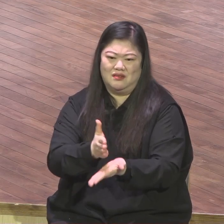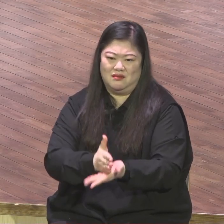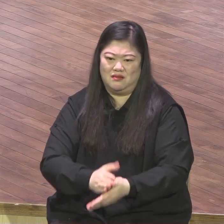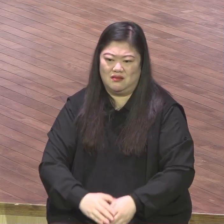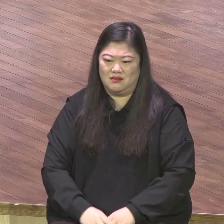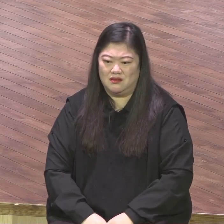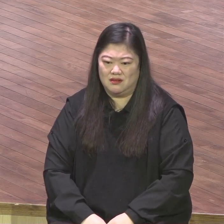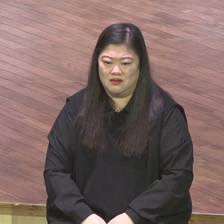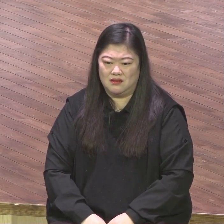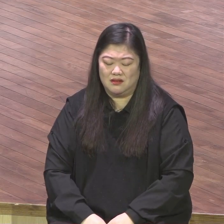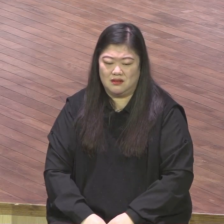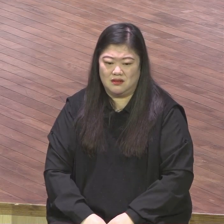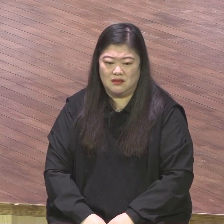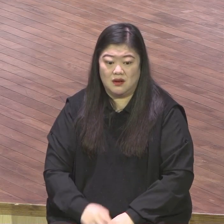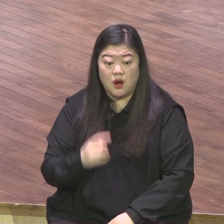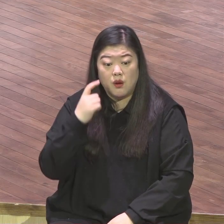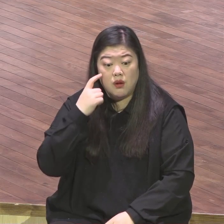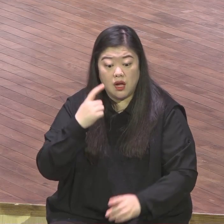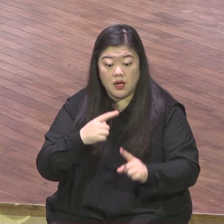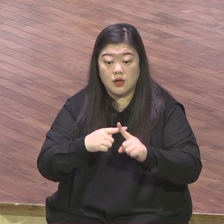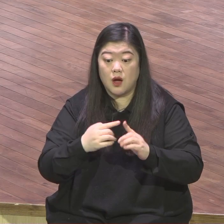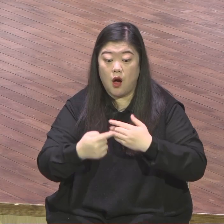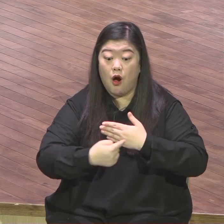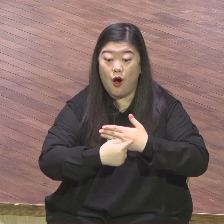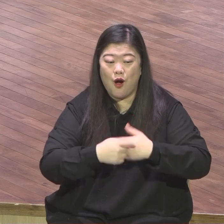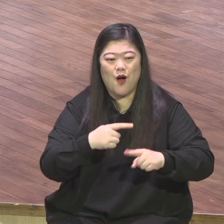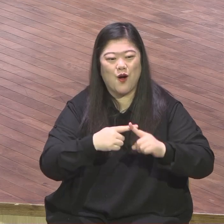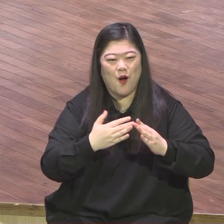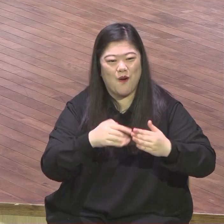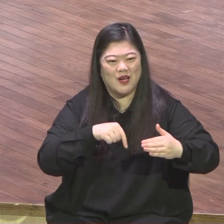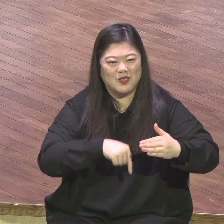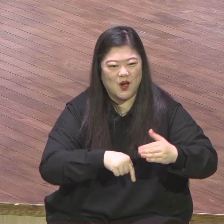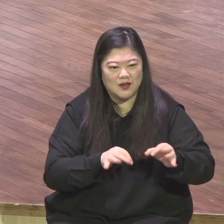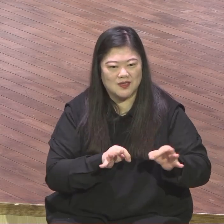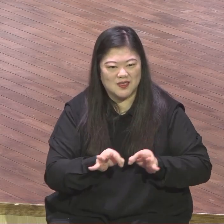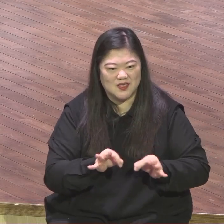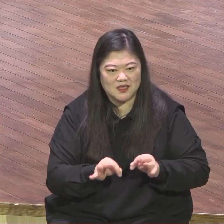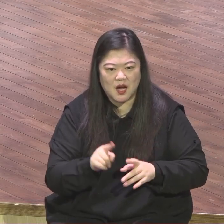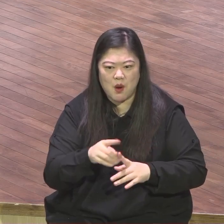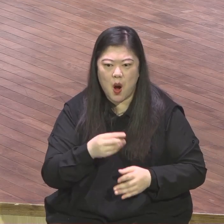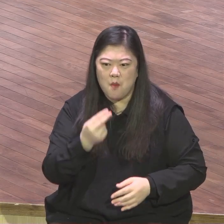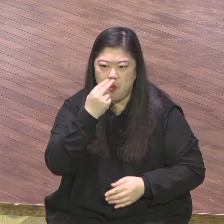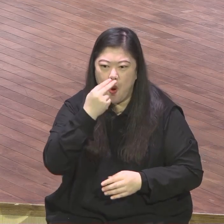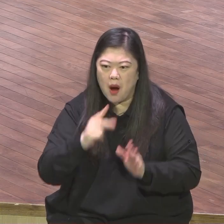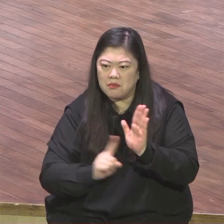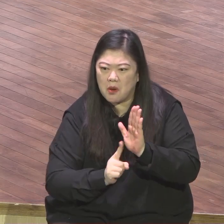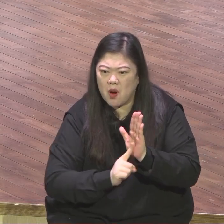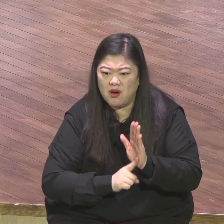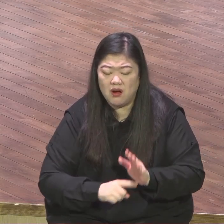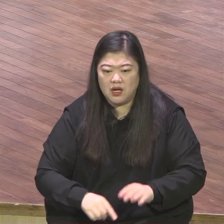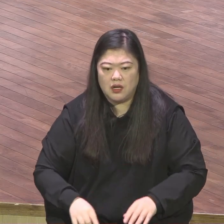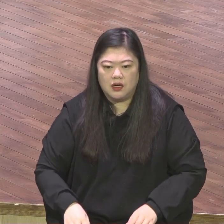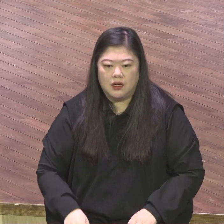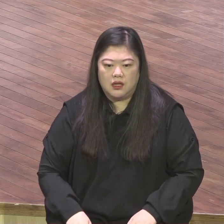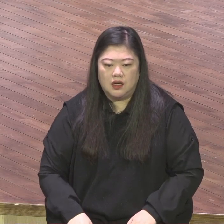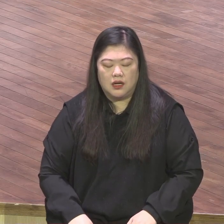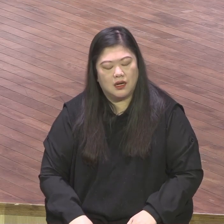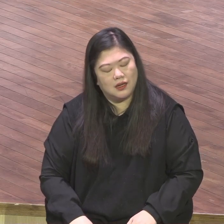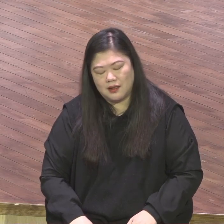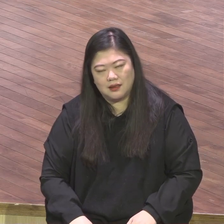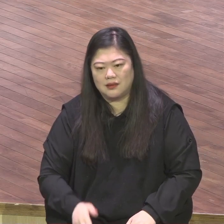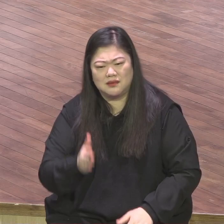뭔 장사하면서 교인들 이용해가지고 이것 떠라 저것 떠라 그 손해본 사람은 엄청